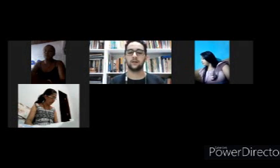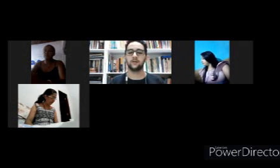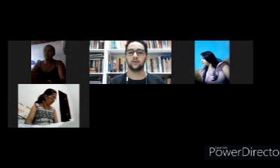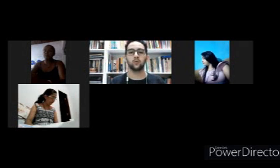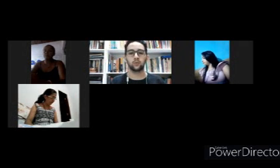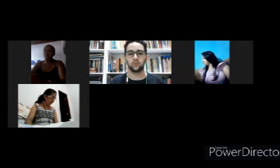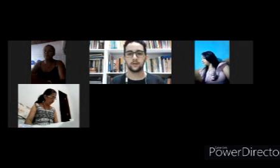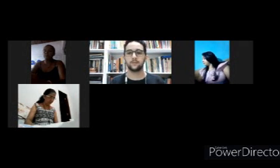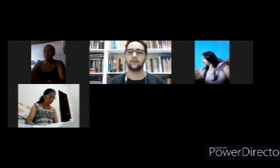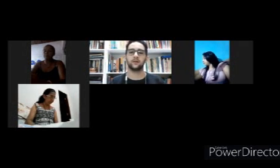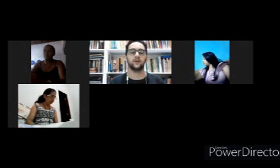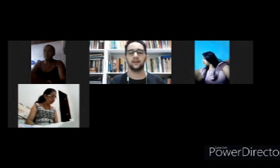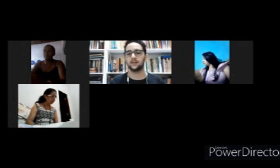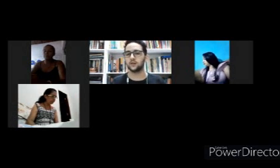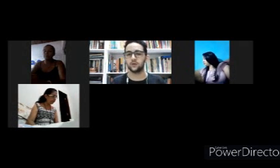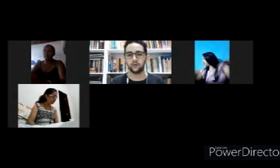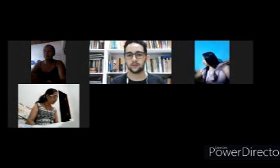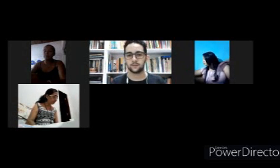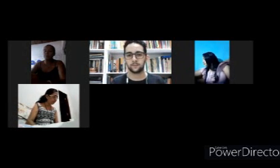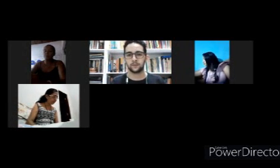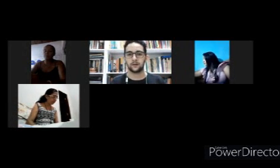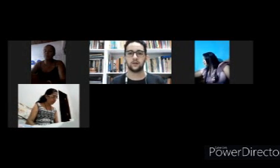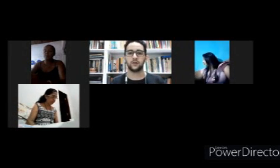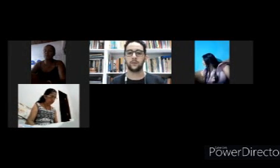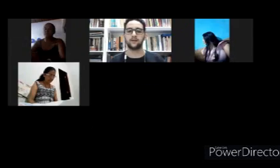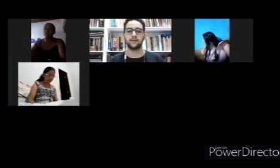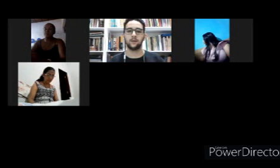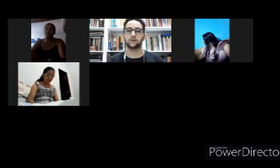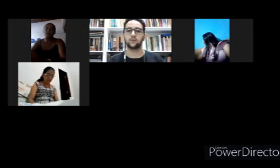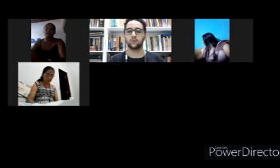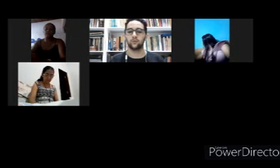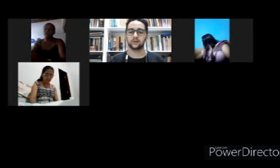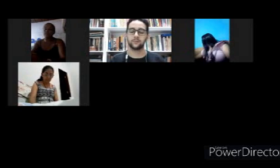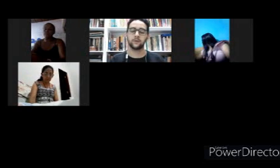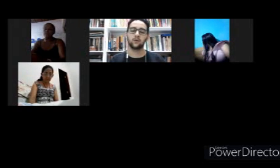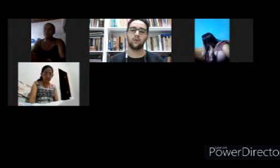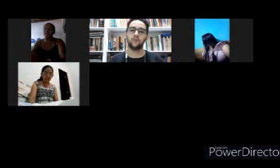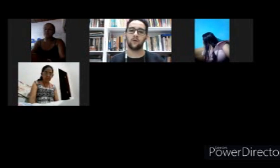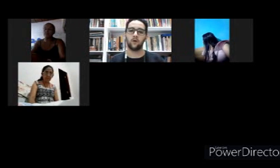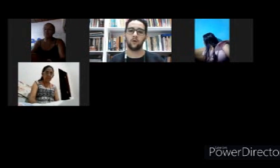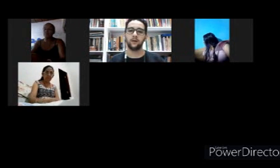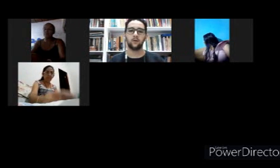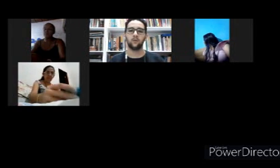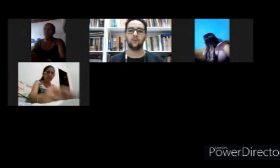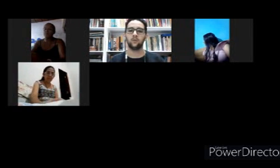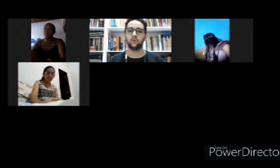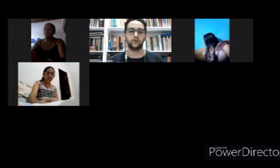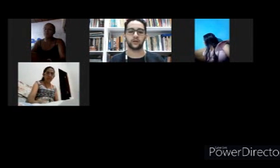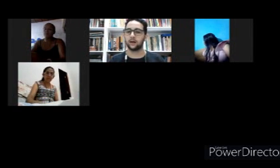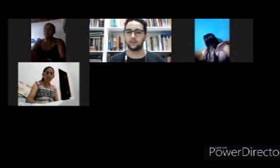diferentes culturas das diferentes regiões. A gente percebe as culturas conforme o estado